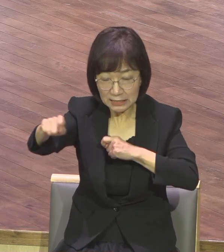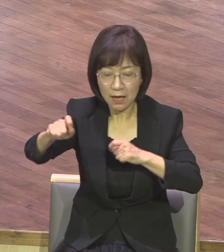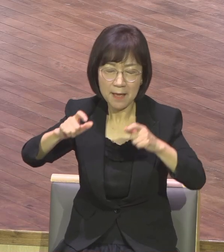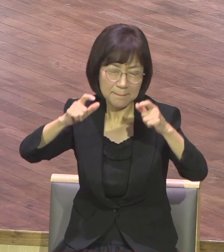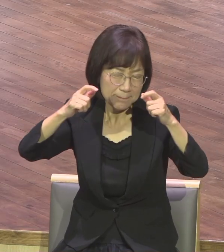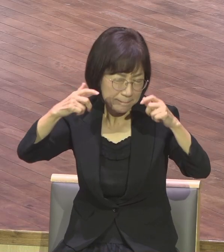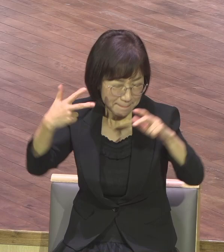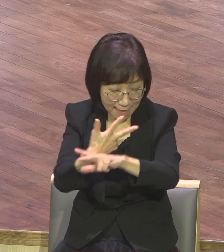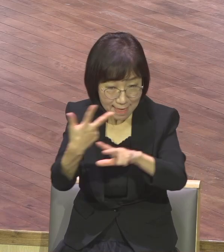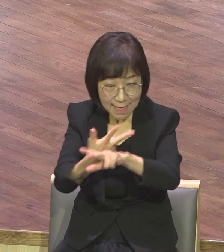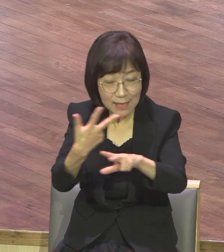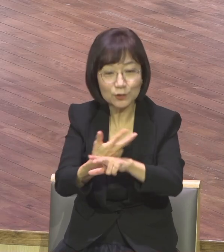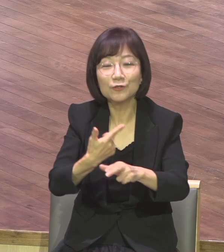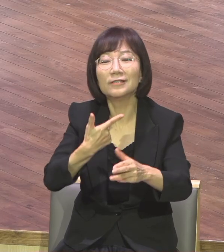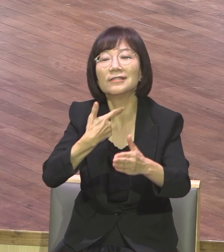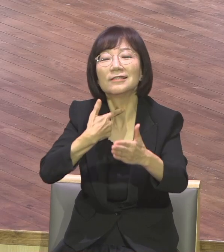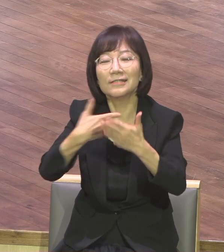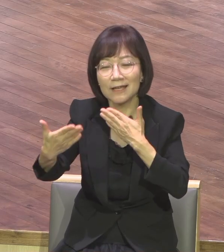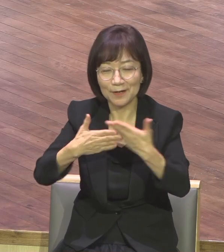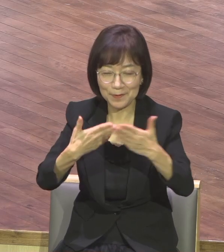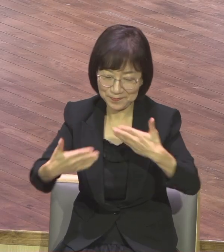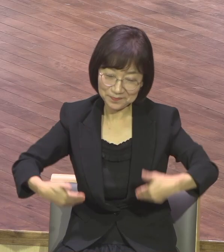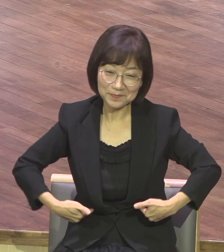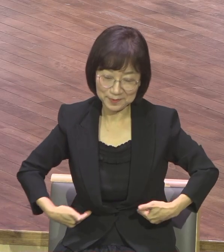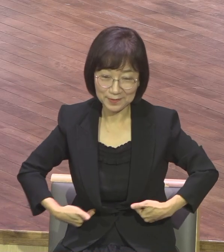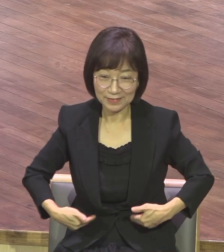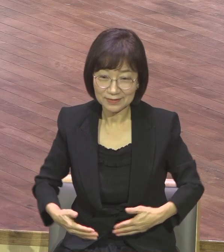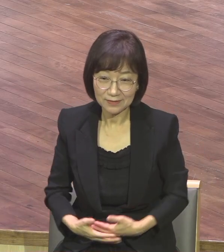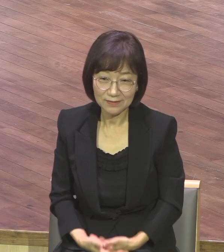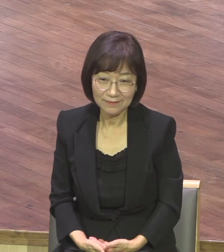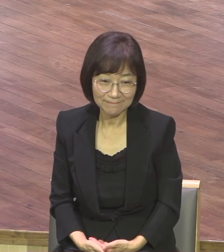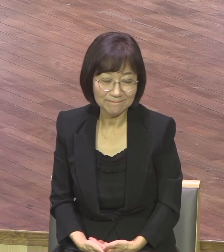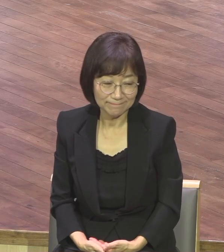그게만 성취되는 이 체험, 이 재미로 신앙생활하는 것이지.